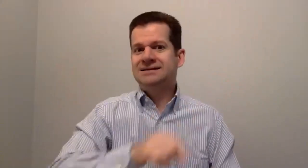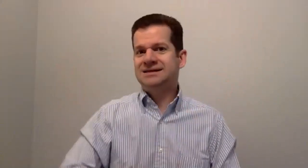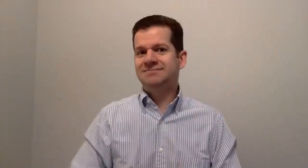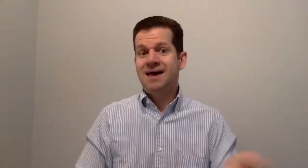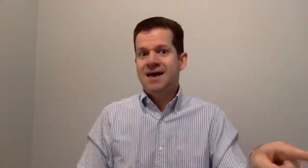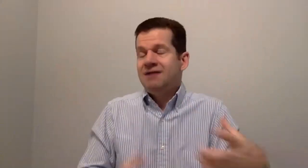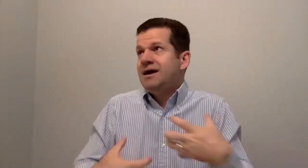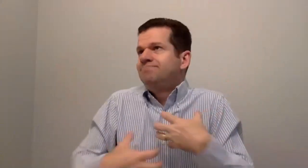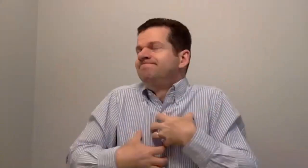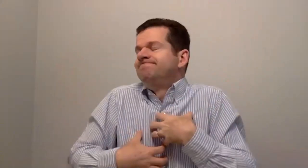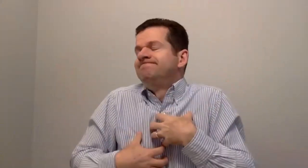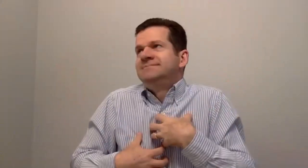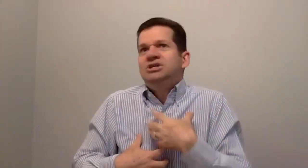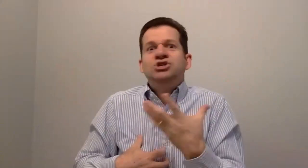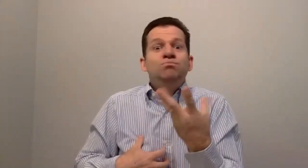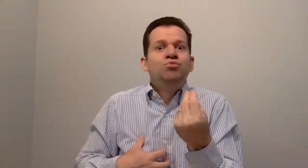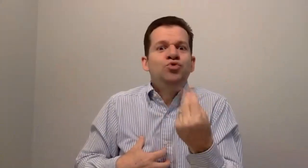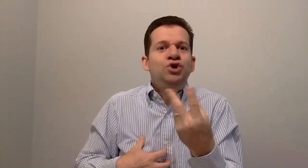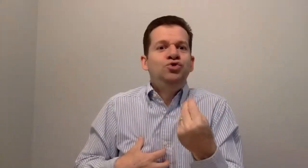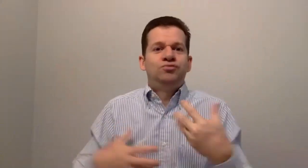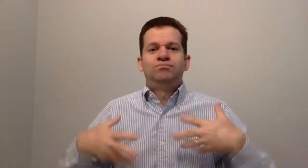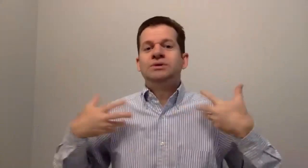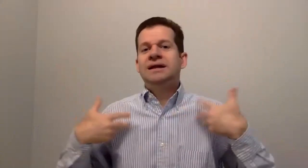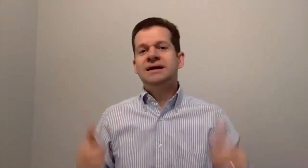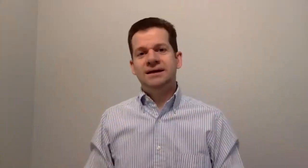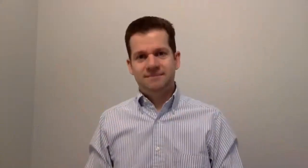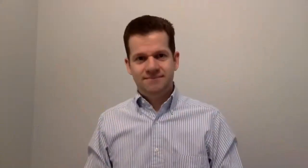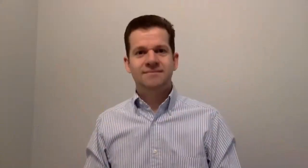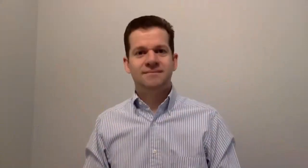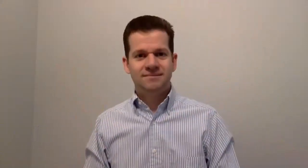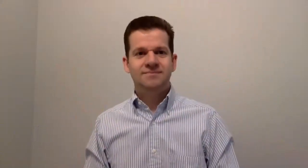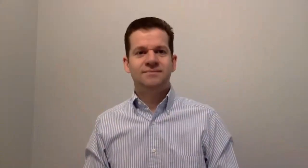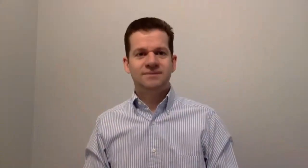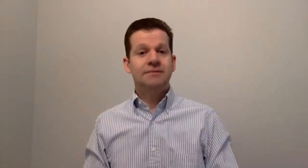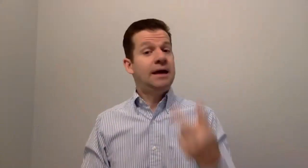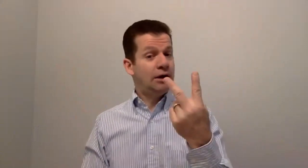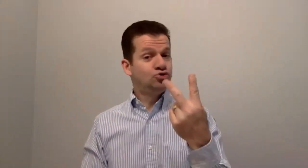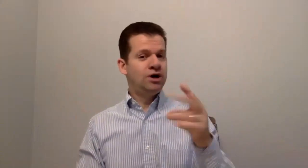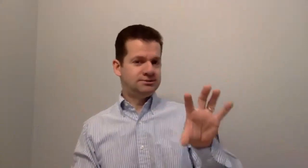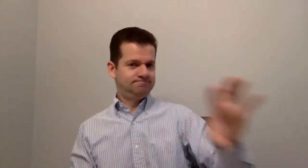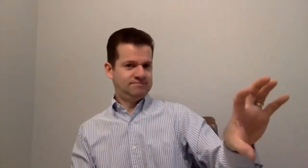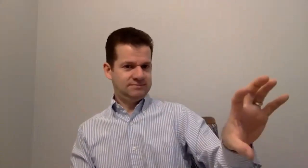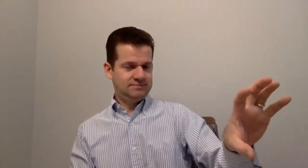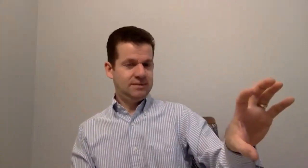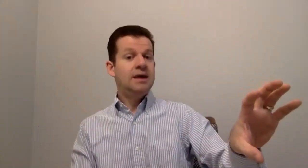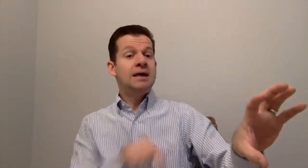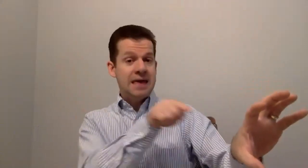sim. E ela vai sentir muito, muita alegria. Certo? É os dois. E